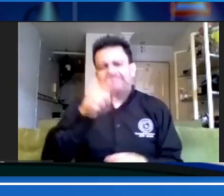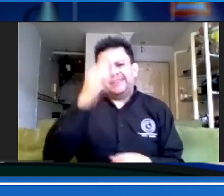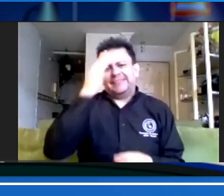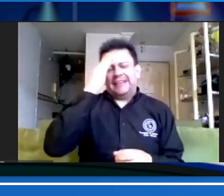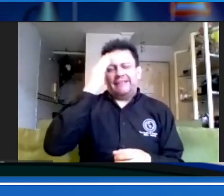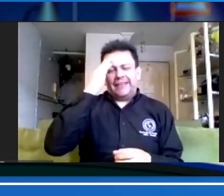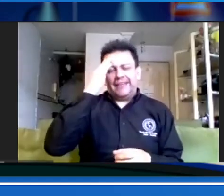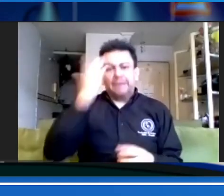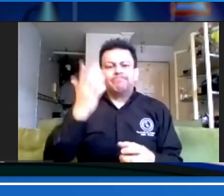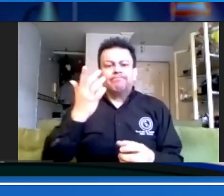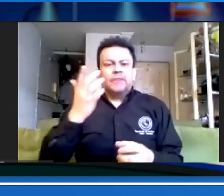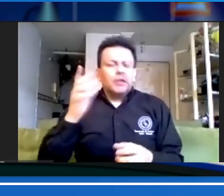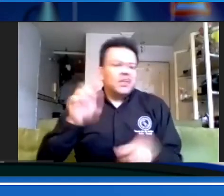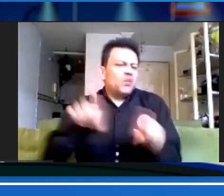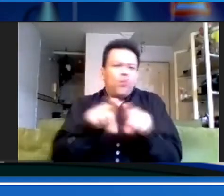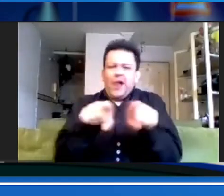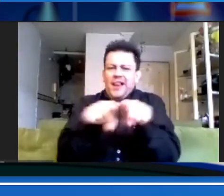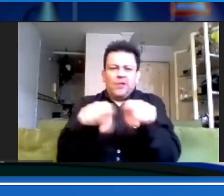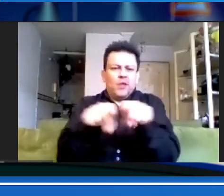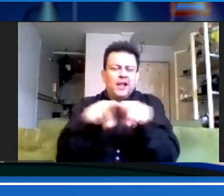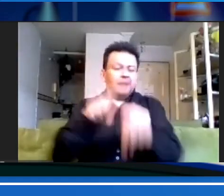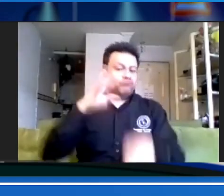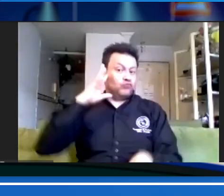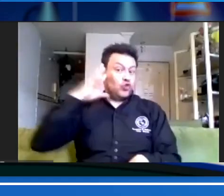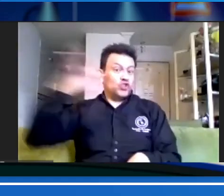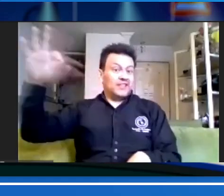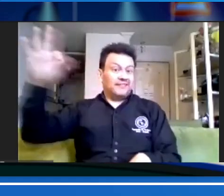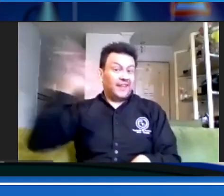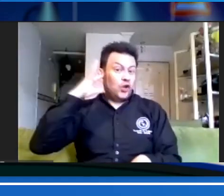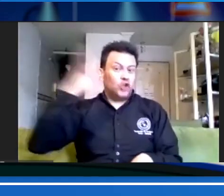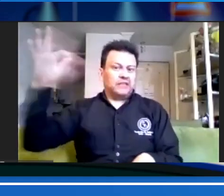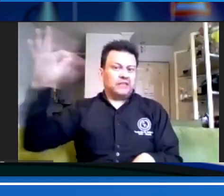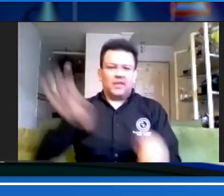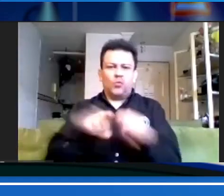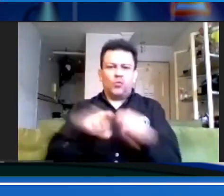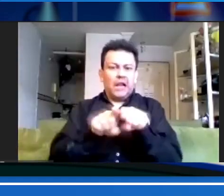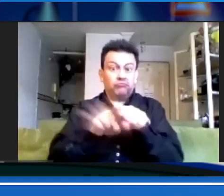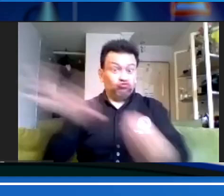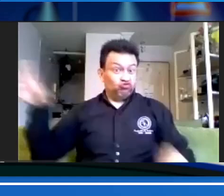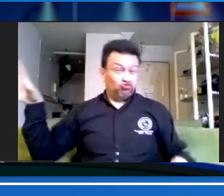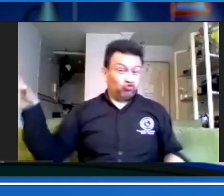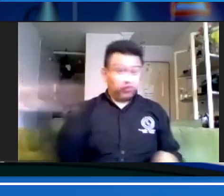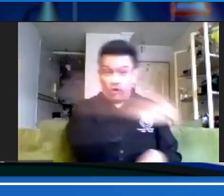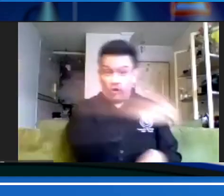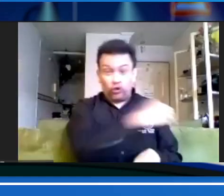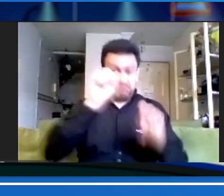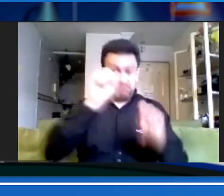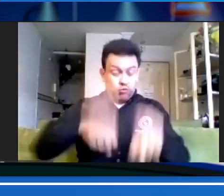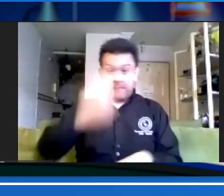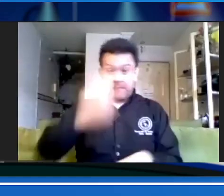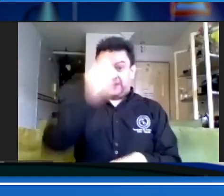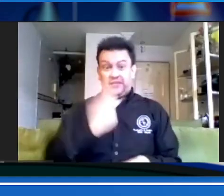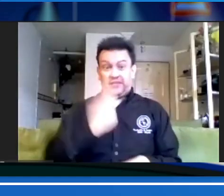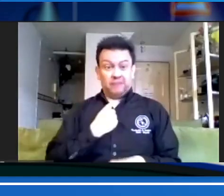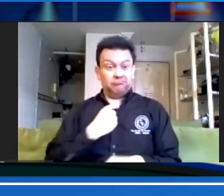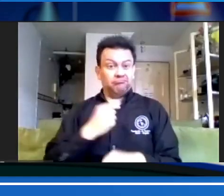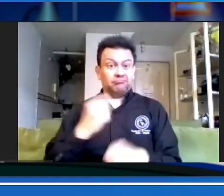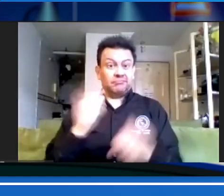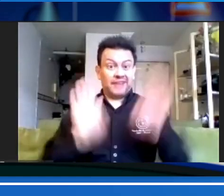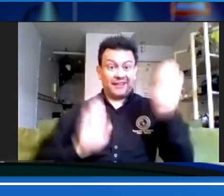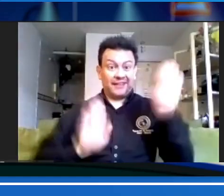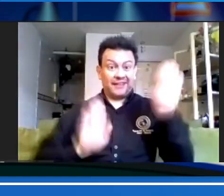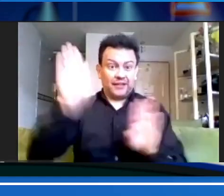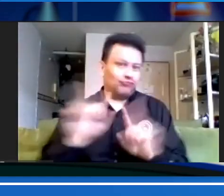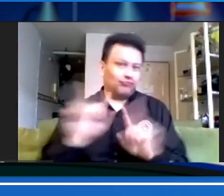adicional a esto, ¿qué es lo que está pasando? Bueno, es lo mismo que cuando las personas oyentes, digamos que todas